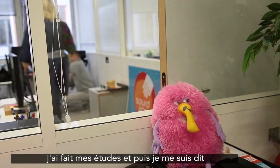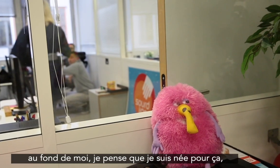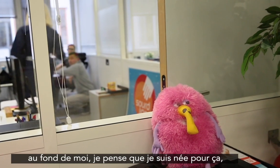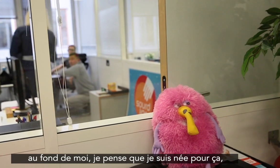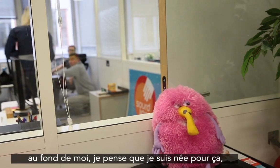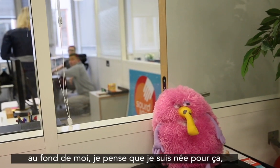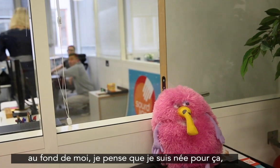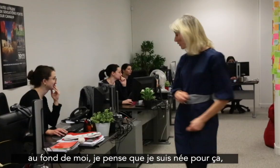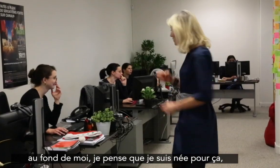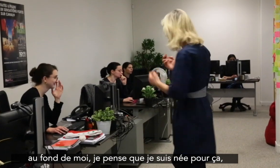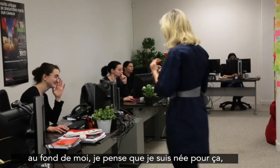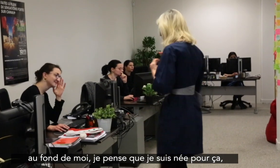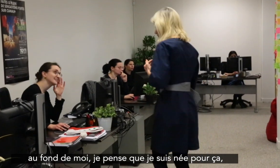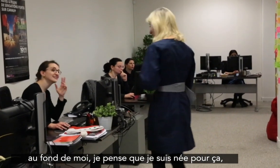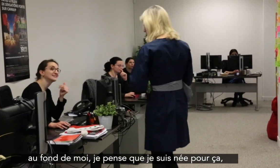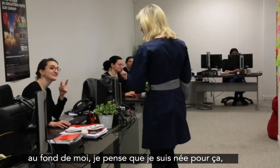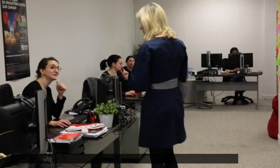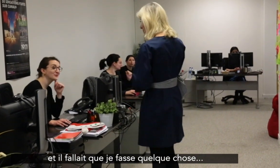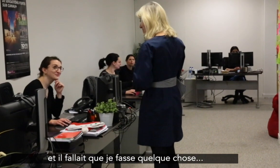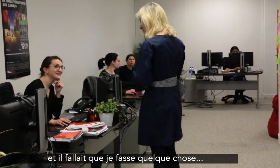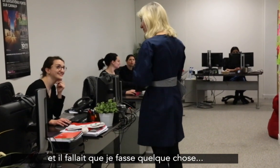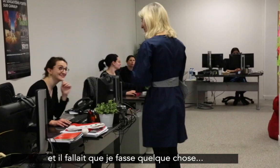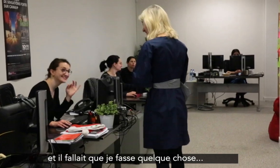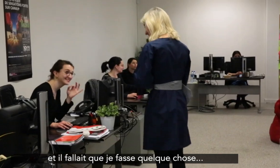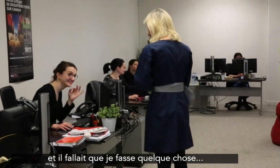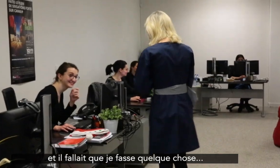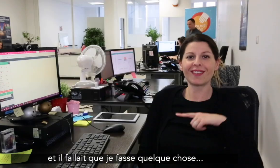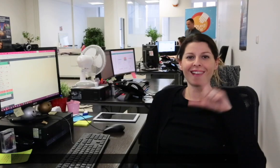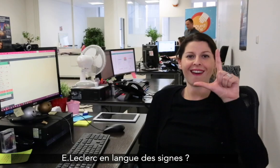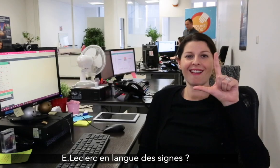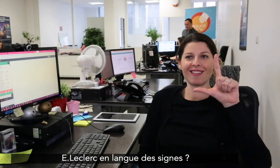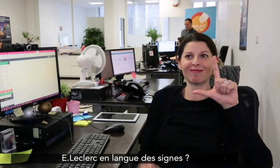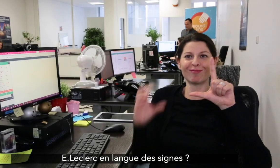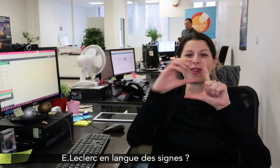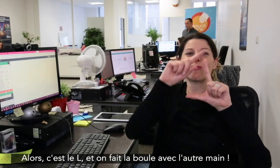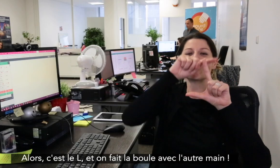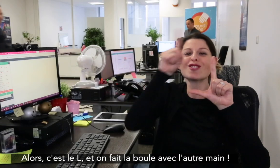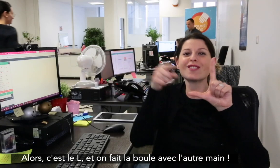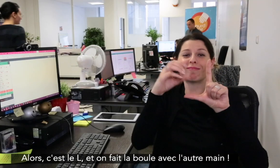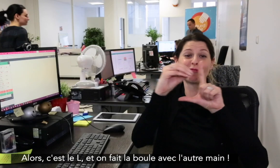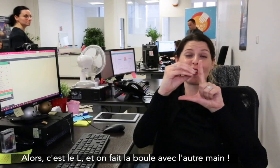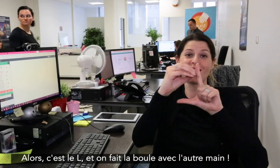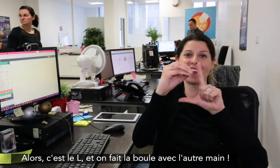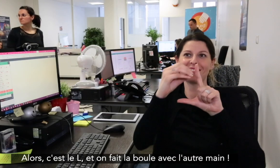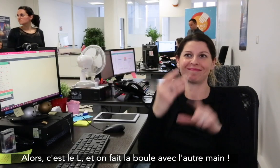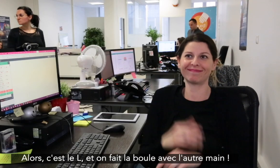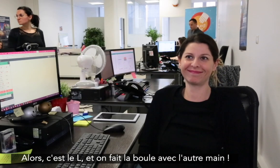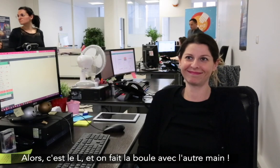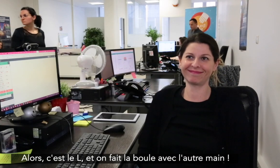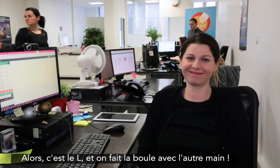dit, au fond de moi, parce que je suis née pour ça, il fallait que je fasse quelque chose. Alors c'est le L avec la boule, donc on fait la boule